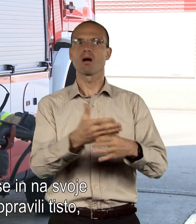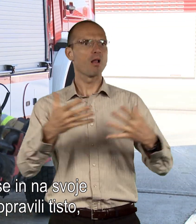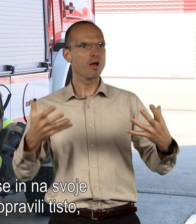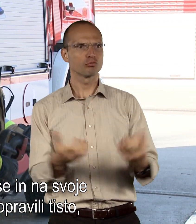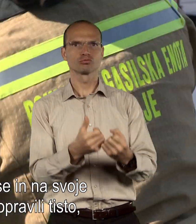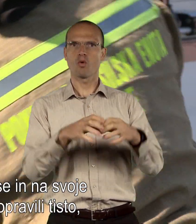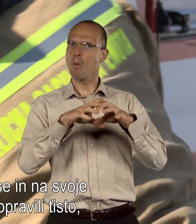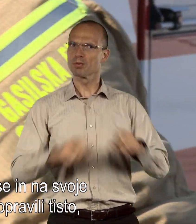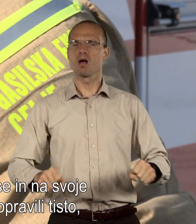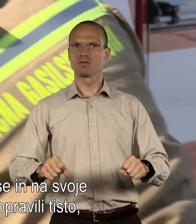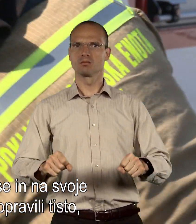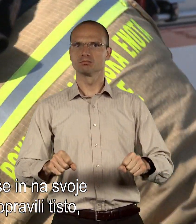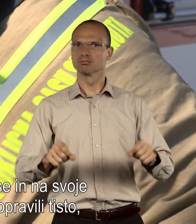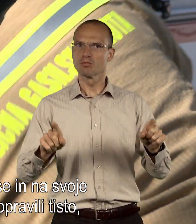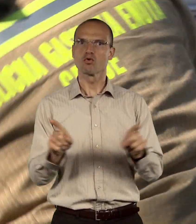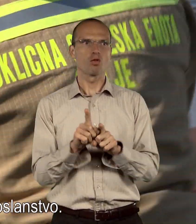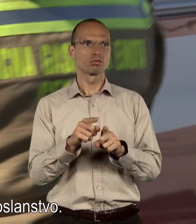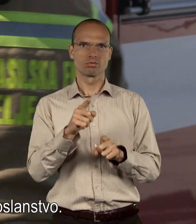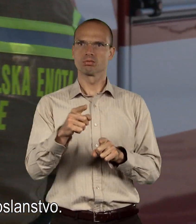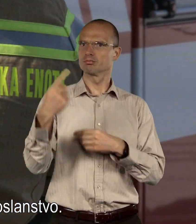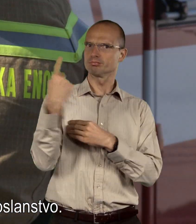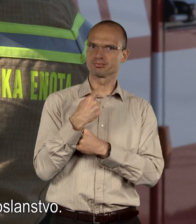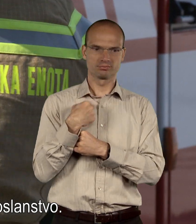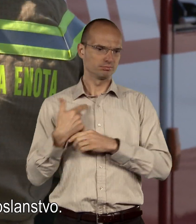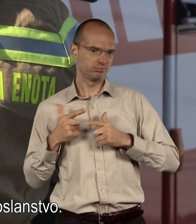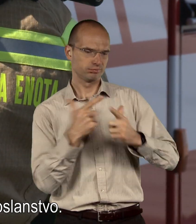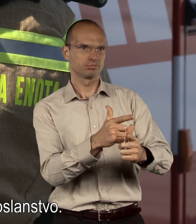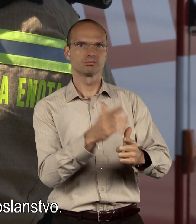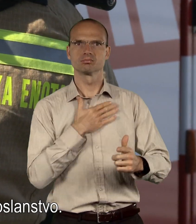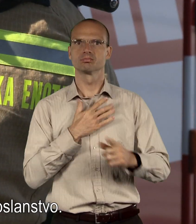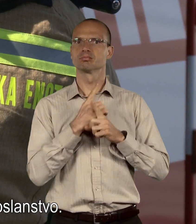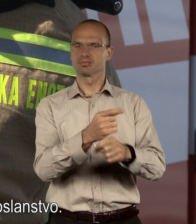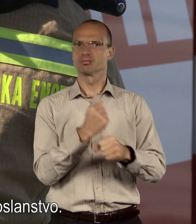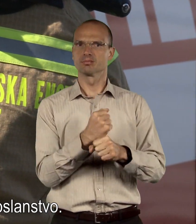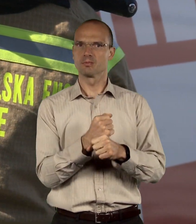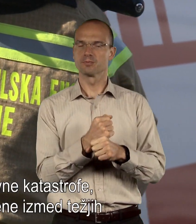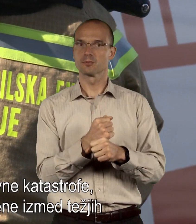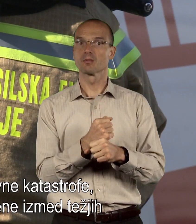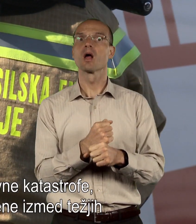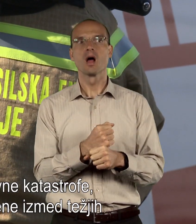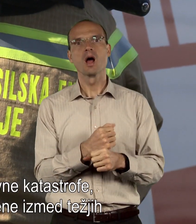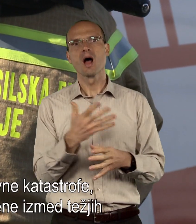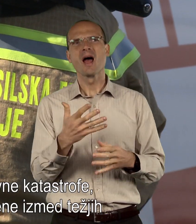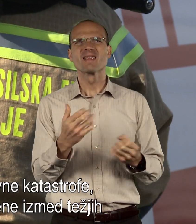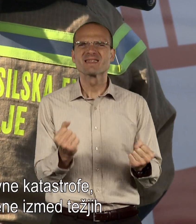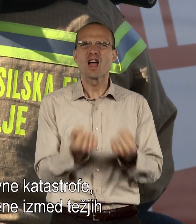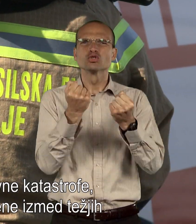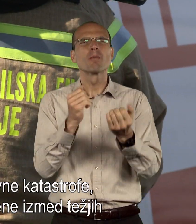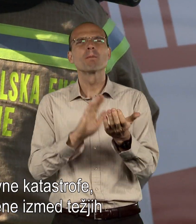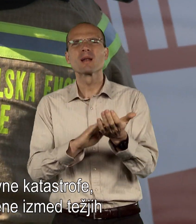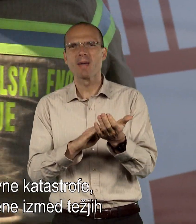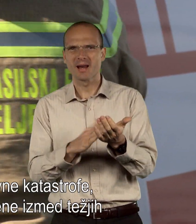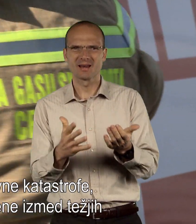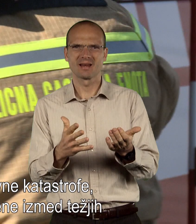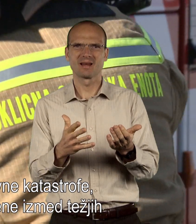to opravili tako za tisto, kar smo pač naše poslanstvo. No, vsekakor so pa težje intervencije,